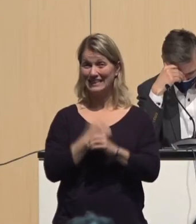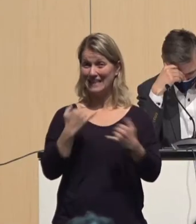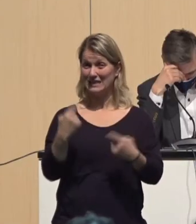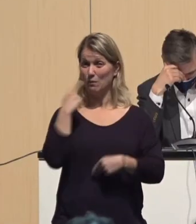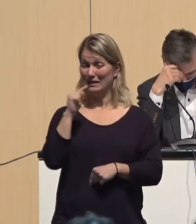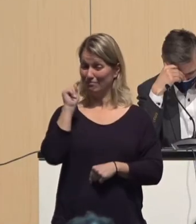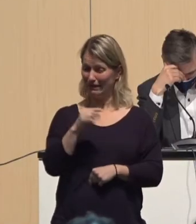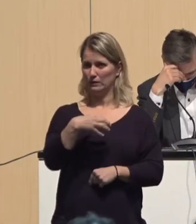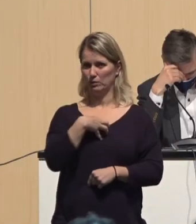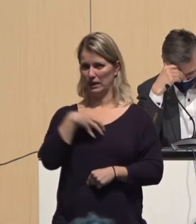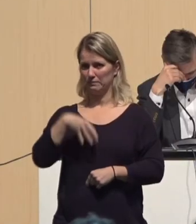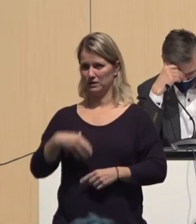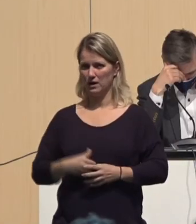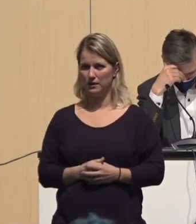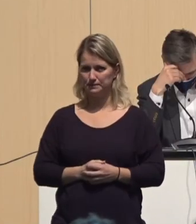Moment stehen.